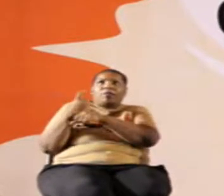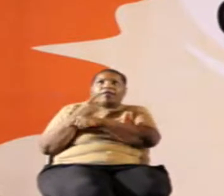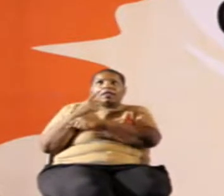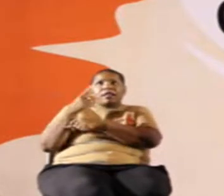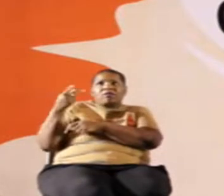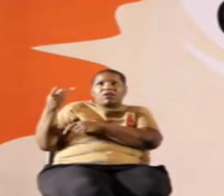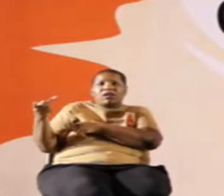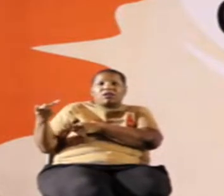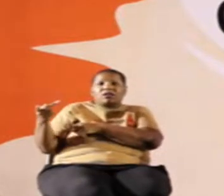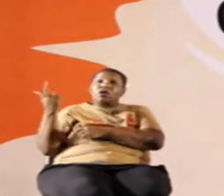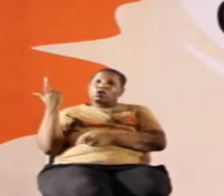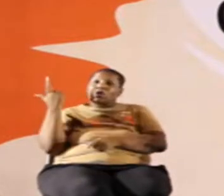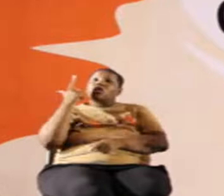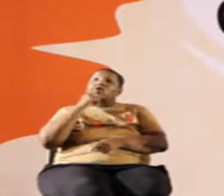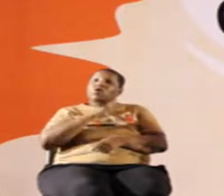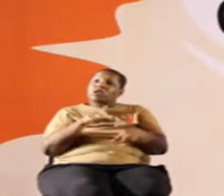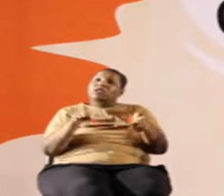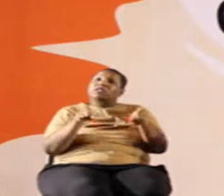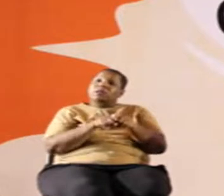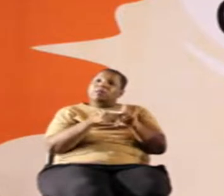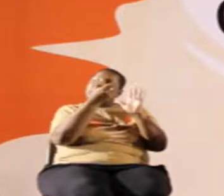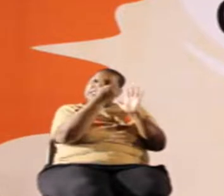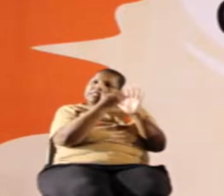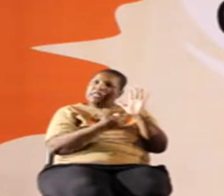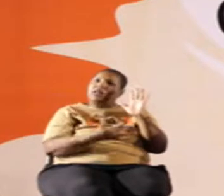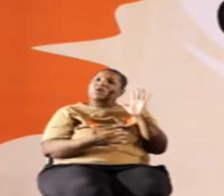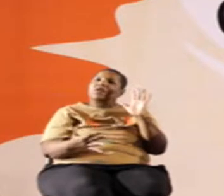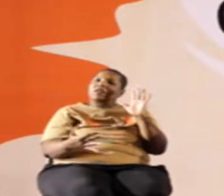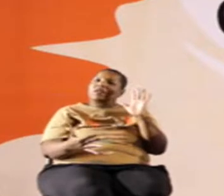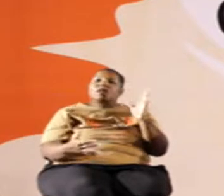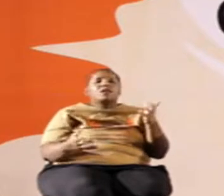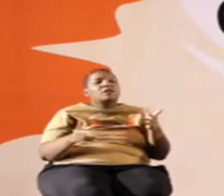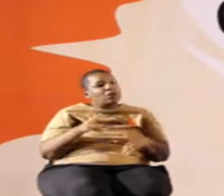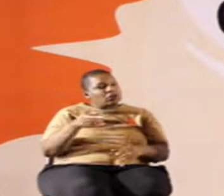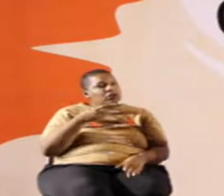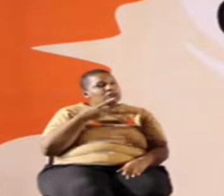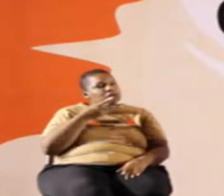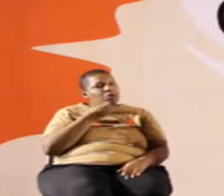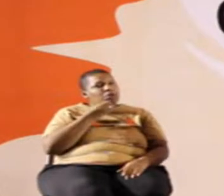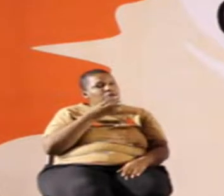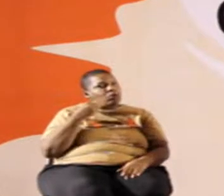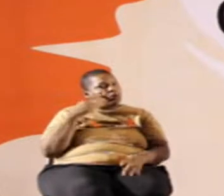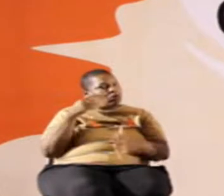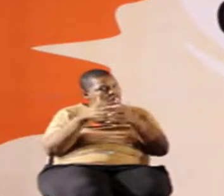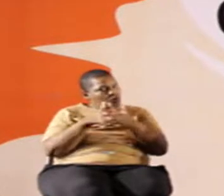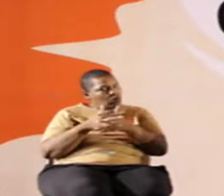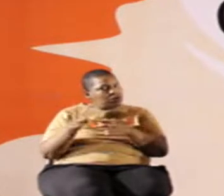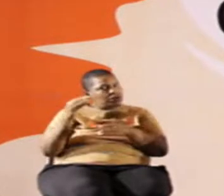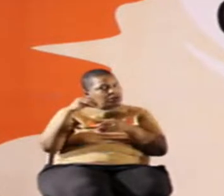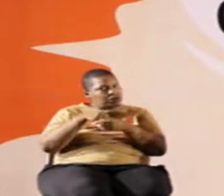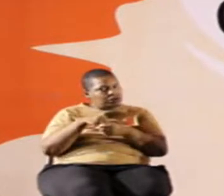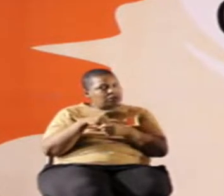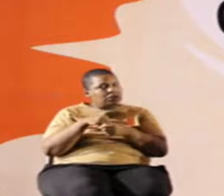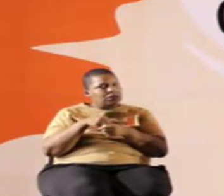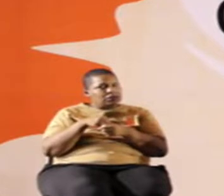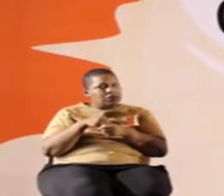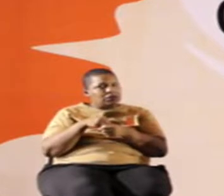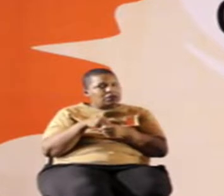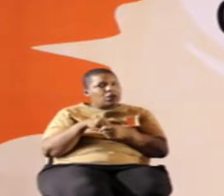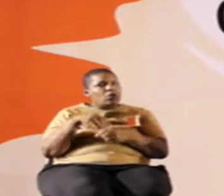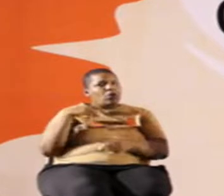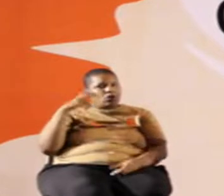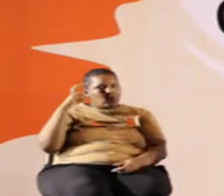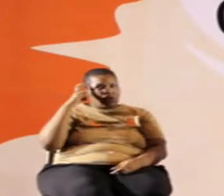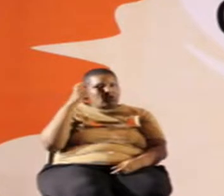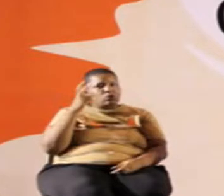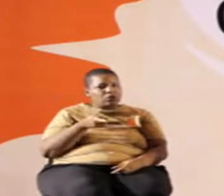dita. A conquista também está sendo narrada. Então, é sempre bom a gente lembrar das complexidades. São várias mensagens sempre. A cultura é sempre